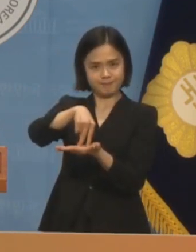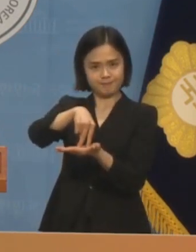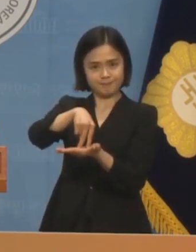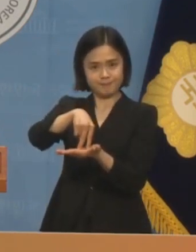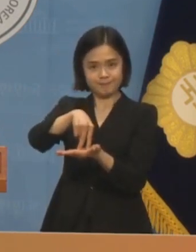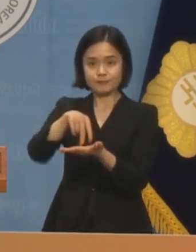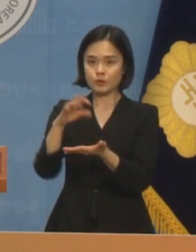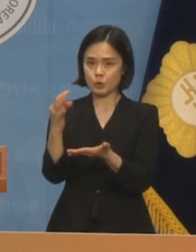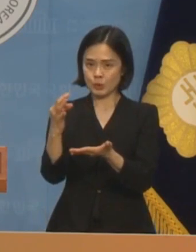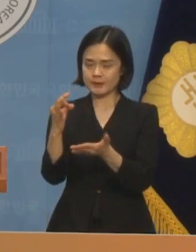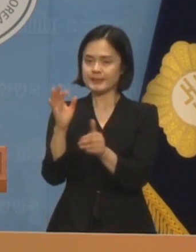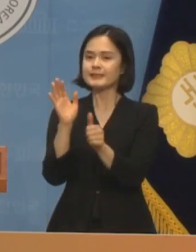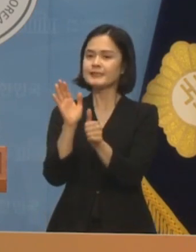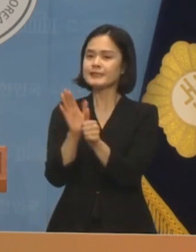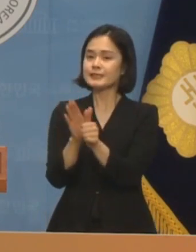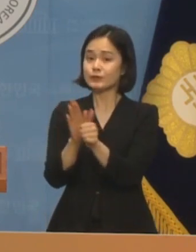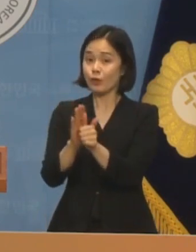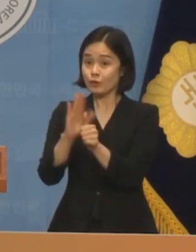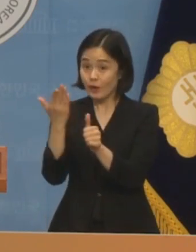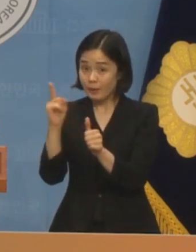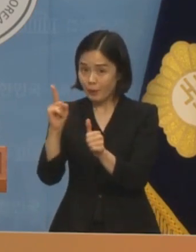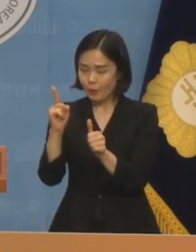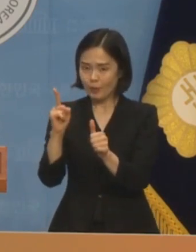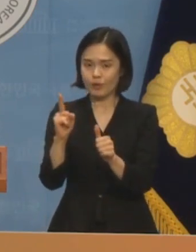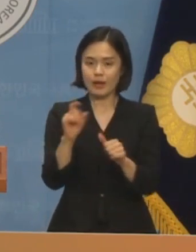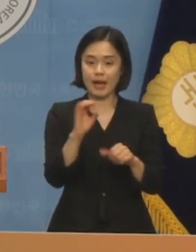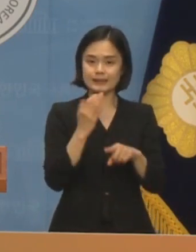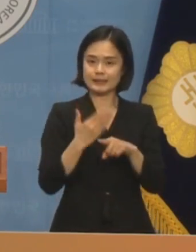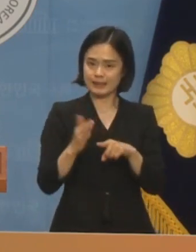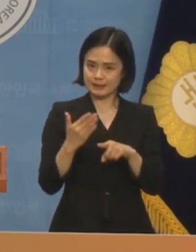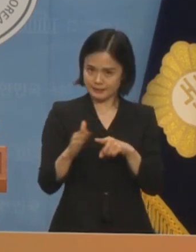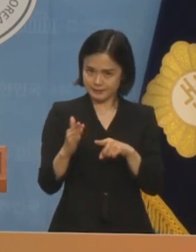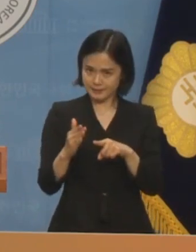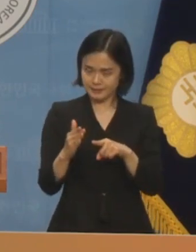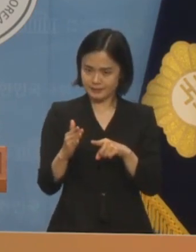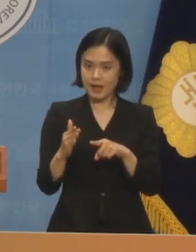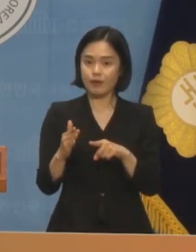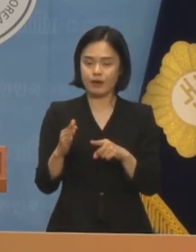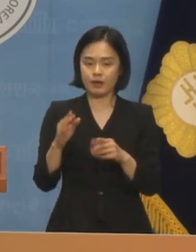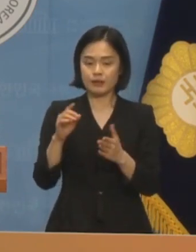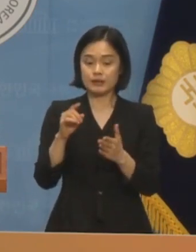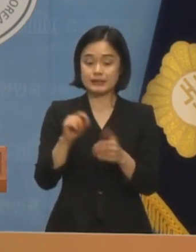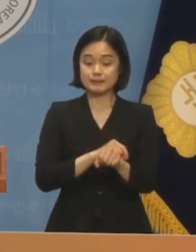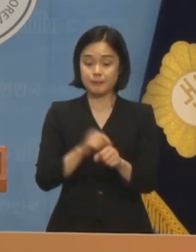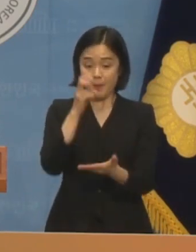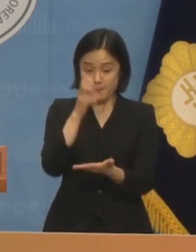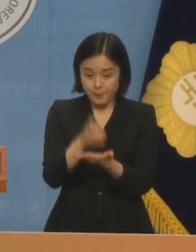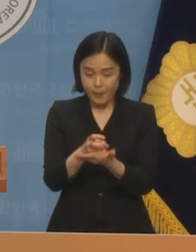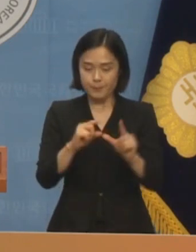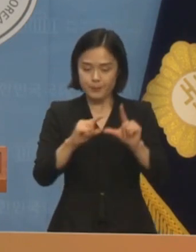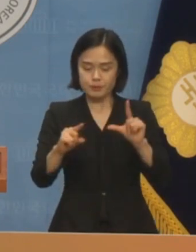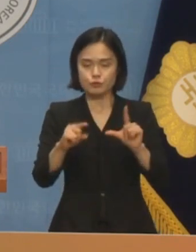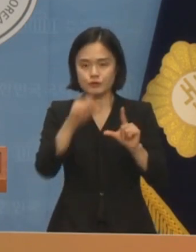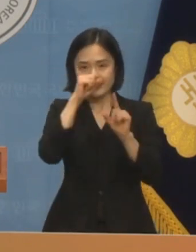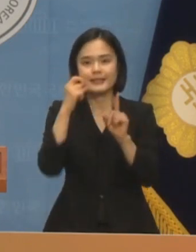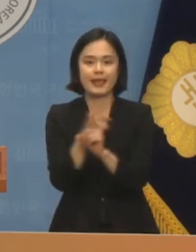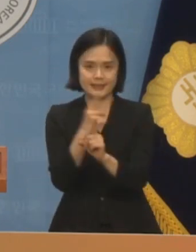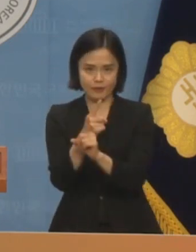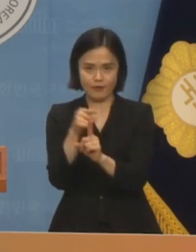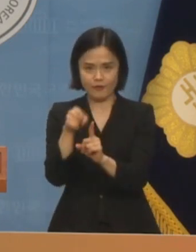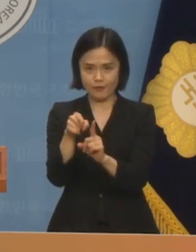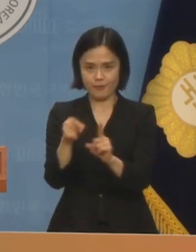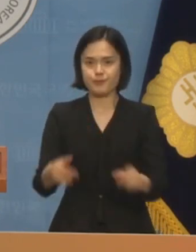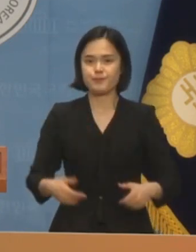도움이 될 학자금 상환 특별법 일부 개정안이 절실히 필요하다고 생각합니다. 이